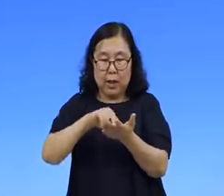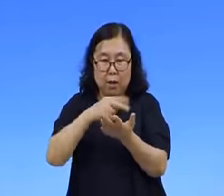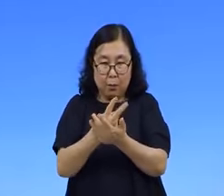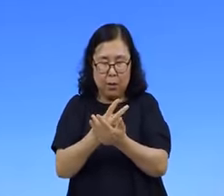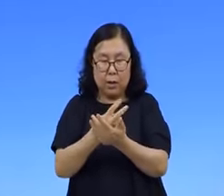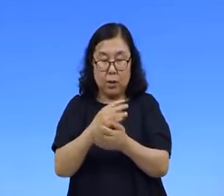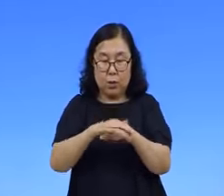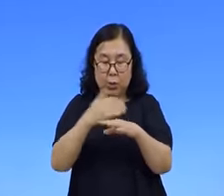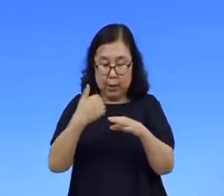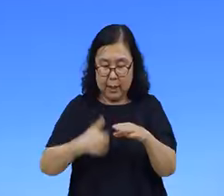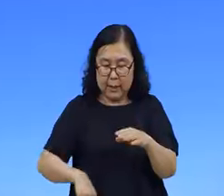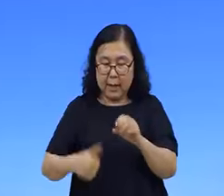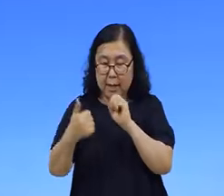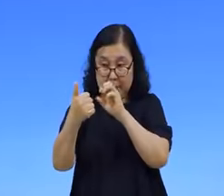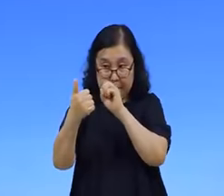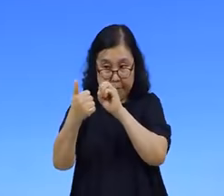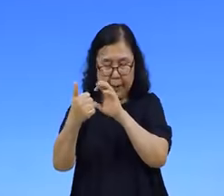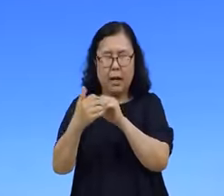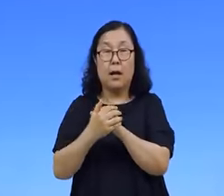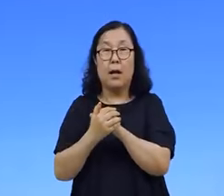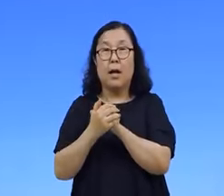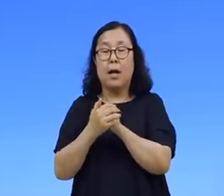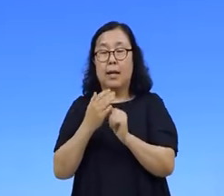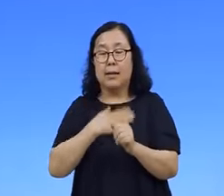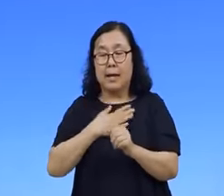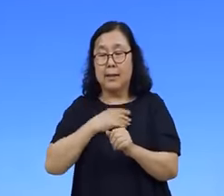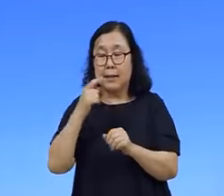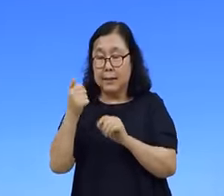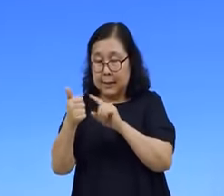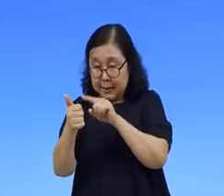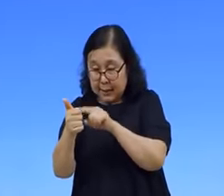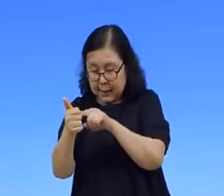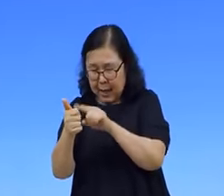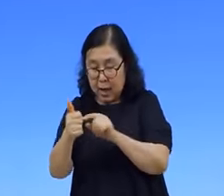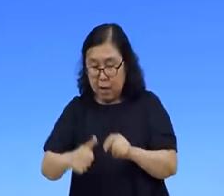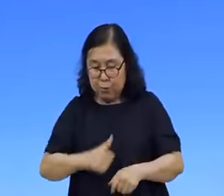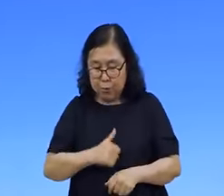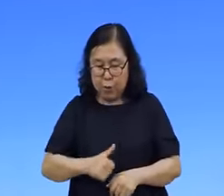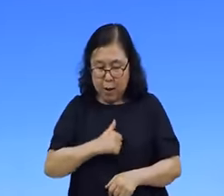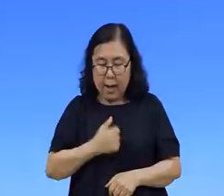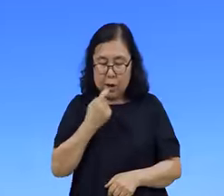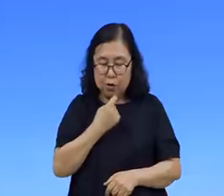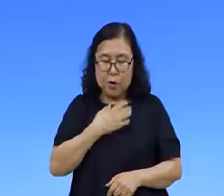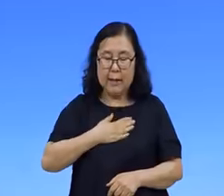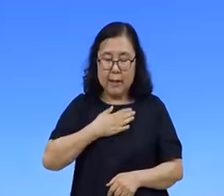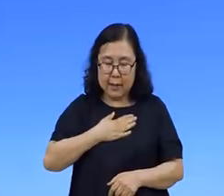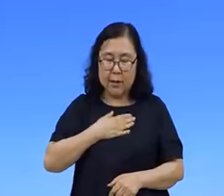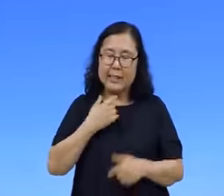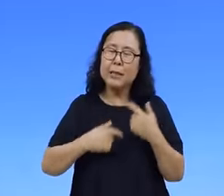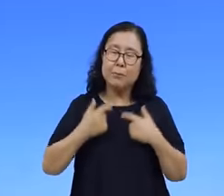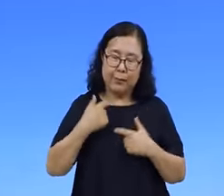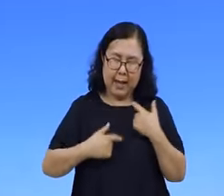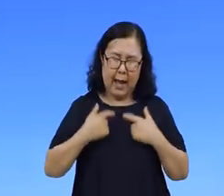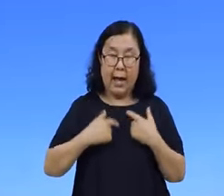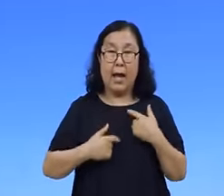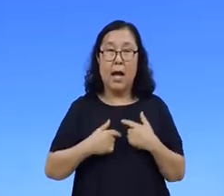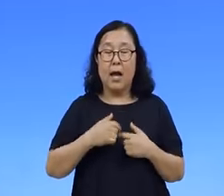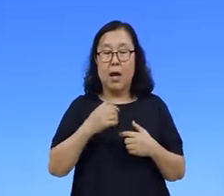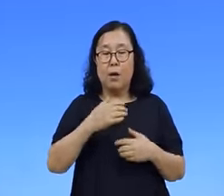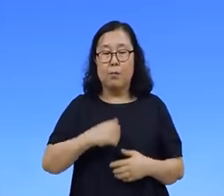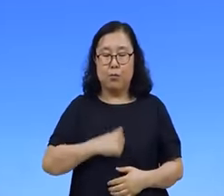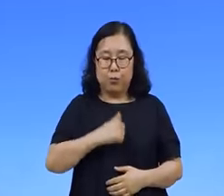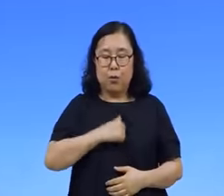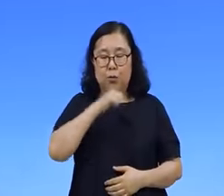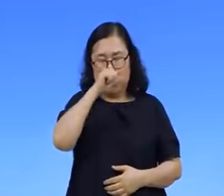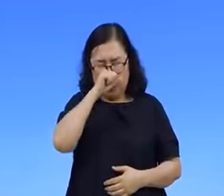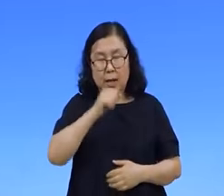자기 손자에게 이런 말씀을 들려주시는 겁니다. 할아버지 얘기예요. 나는 너가 분노할 줄 안다는 것이 얼마나 기쁜지 모른다.